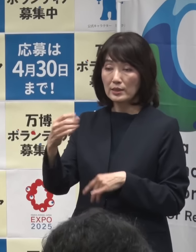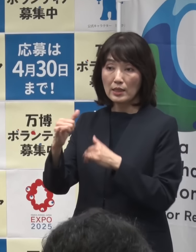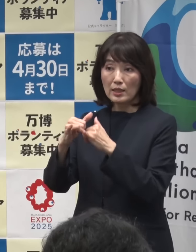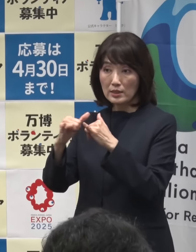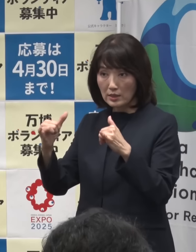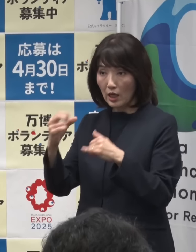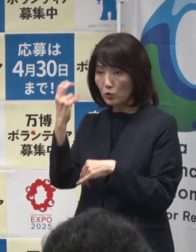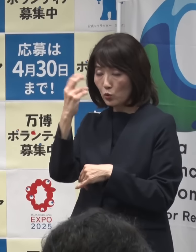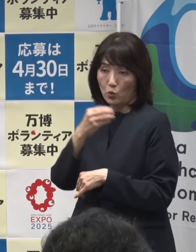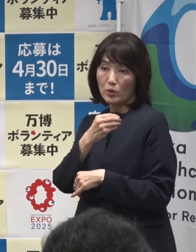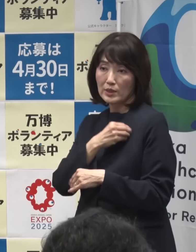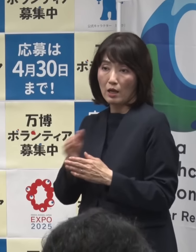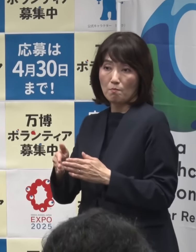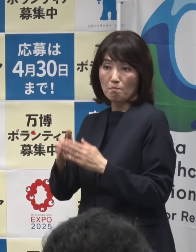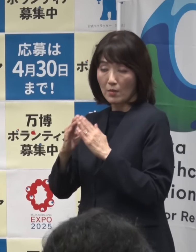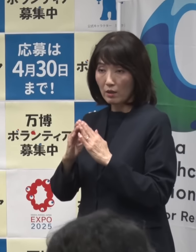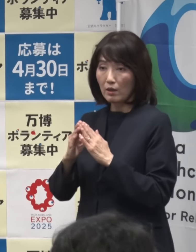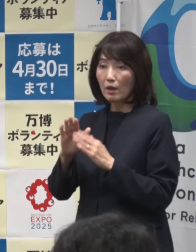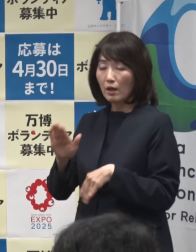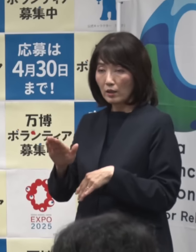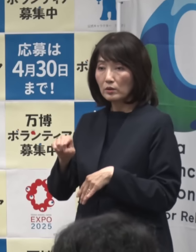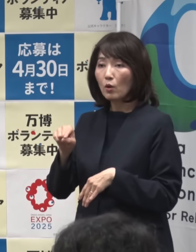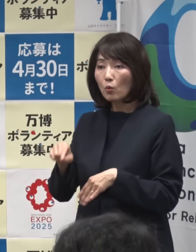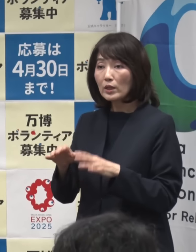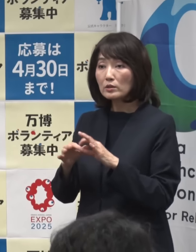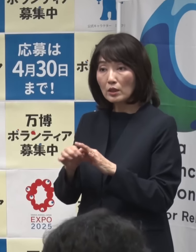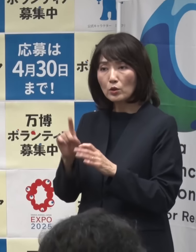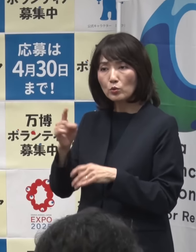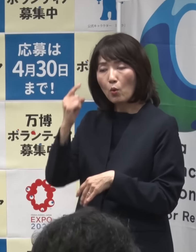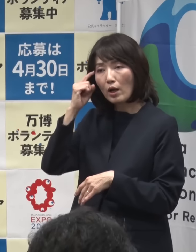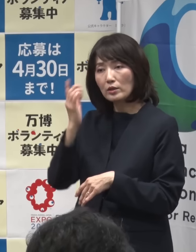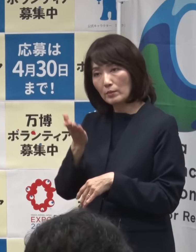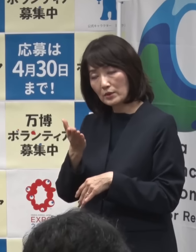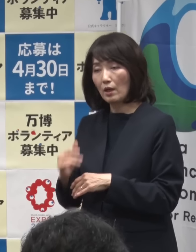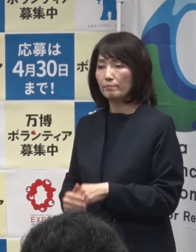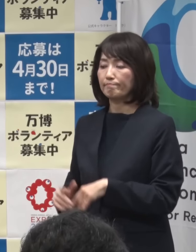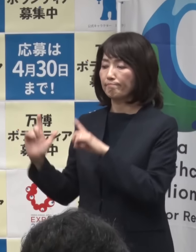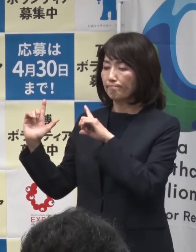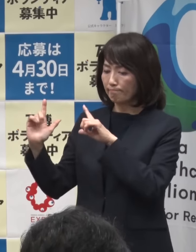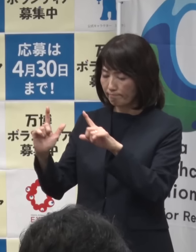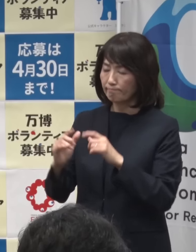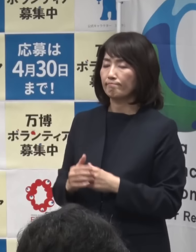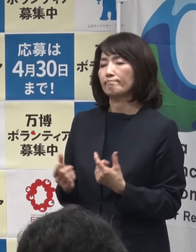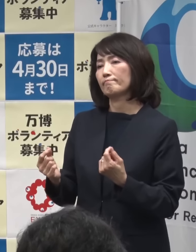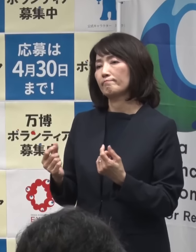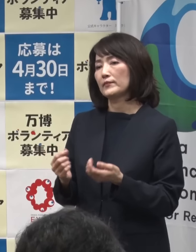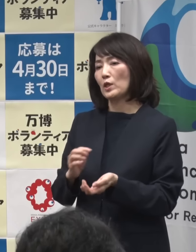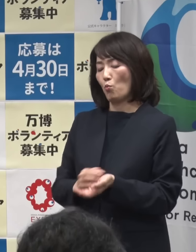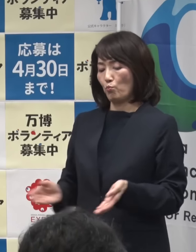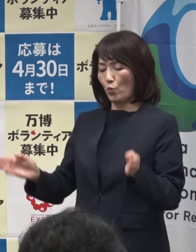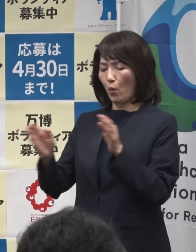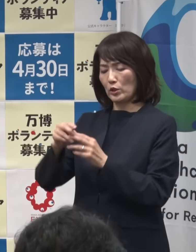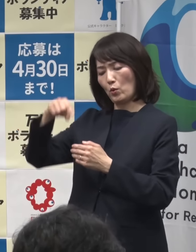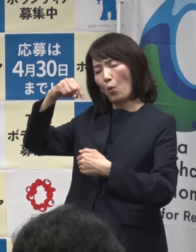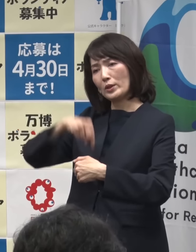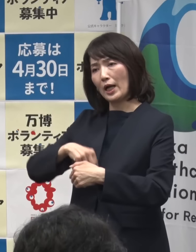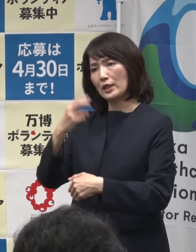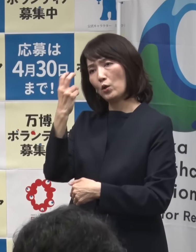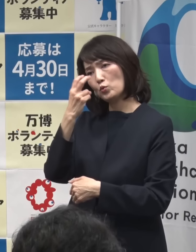査員の設置に至っていると、この点については知事どのように受け止めていらっしゃいますか。 はい、やはりこの病院内部で調査は